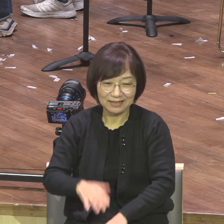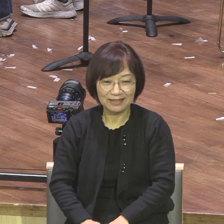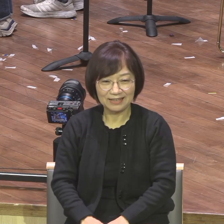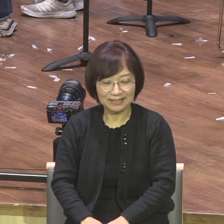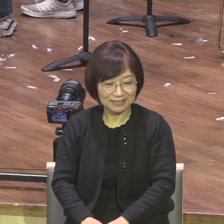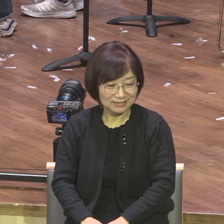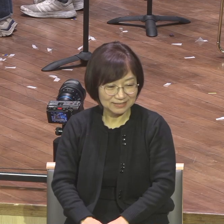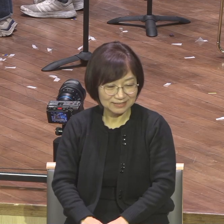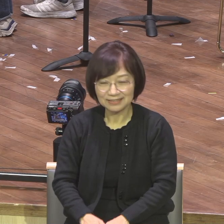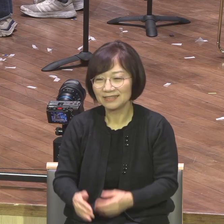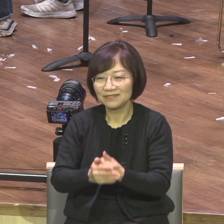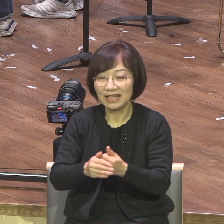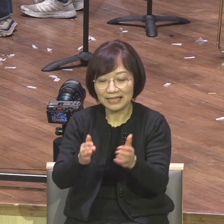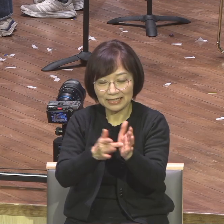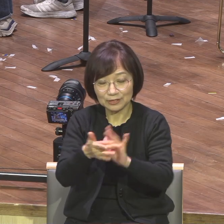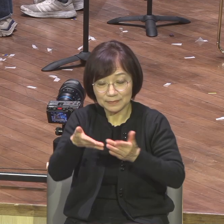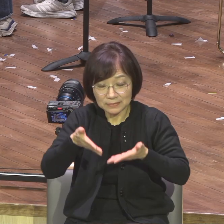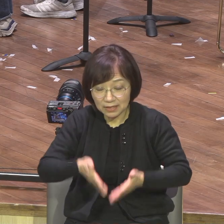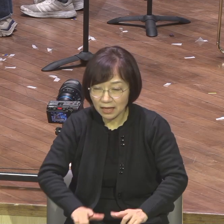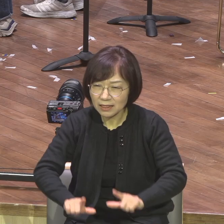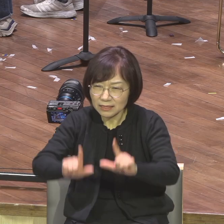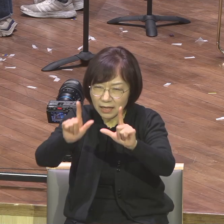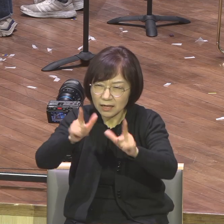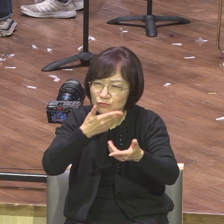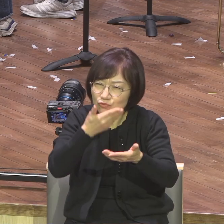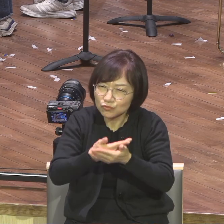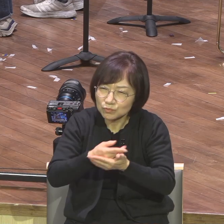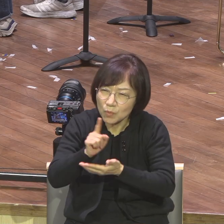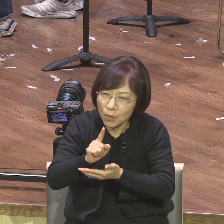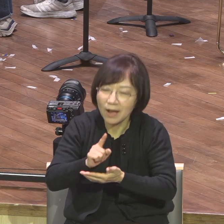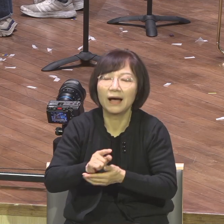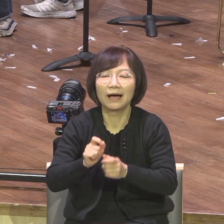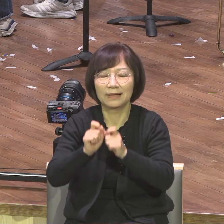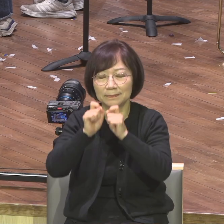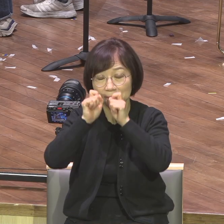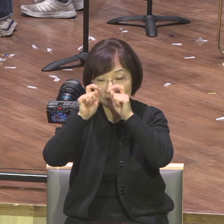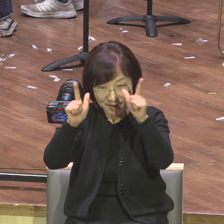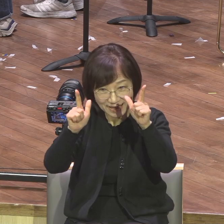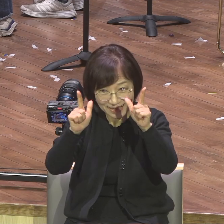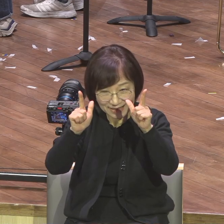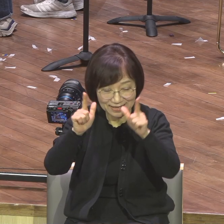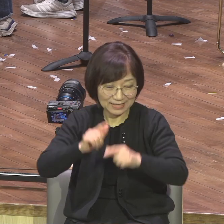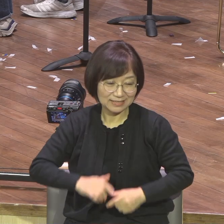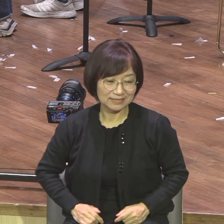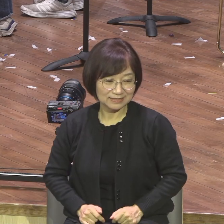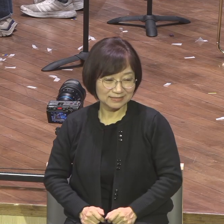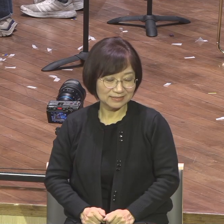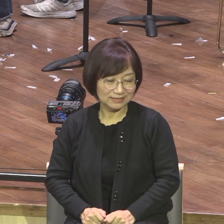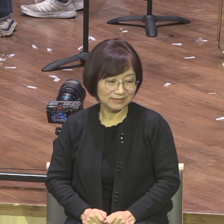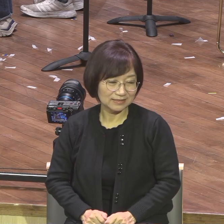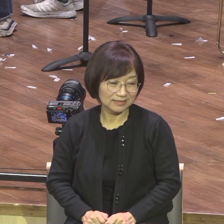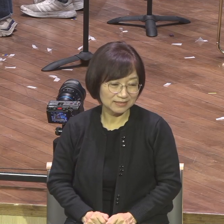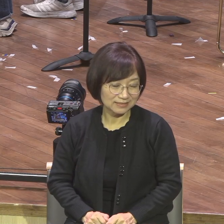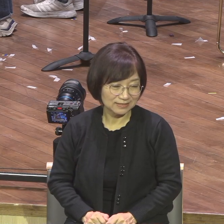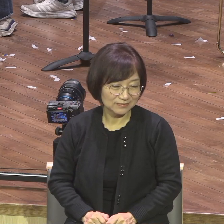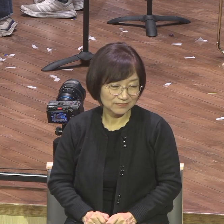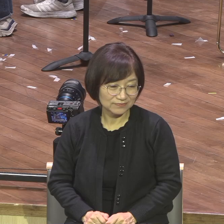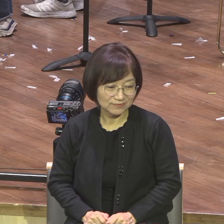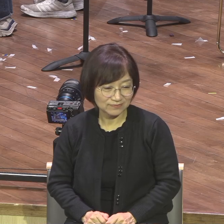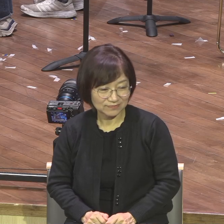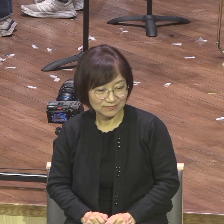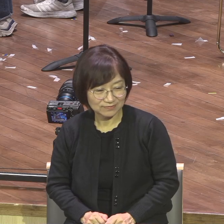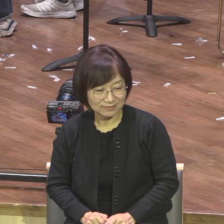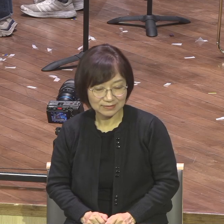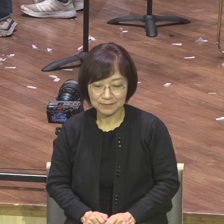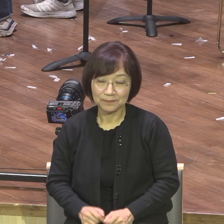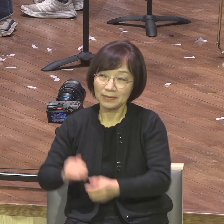아시고 이제 정말로 하나님의 마음 아시고 하나님의 마음이 시작된 이 성탄인